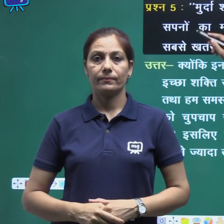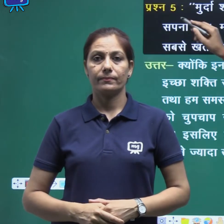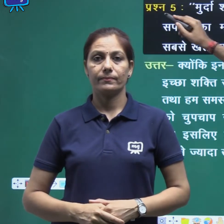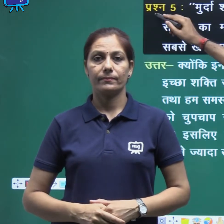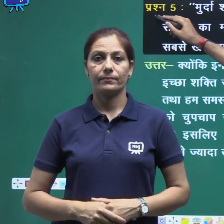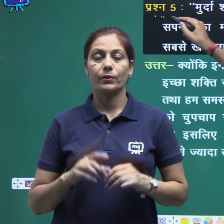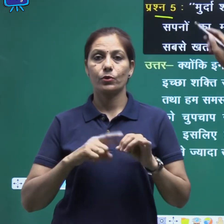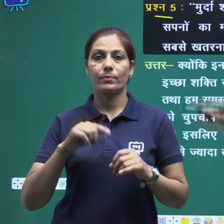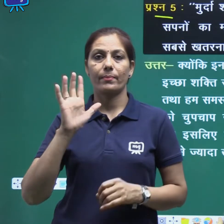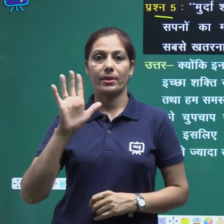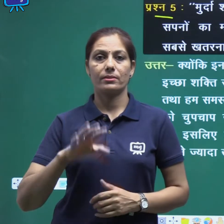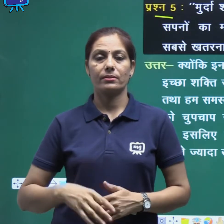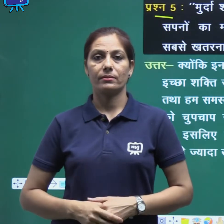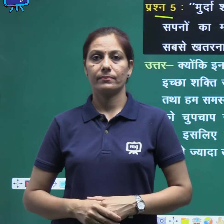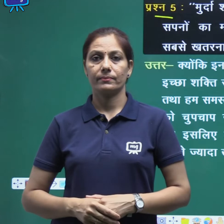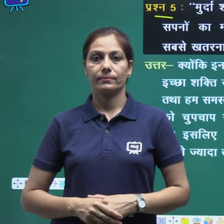प्रश्न 5,